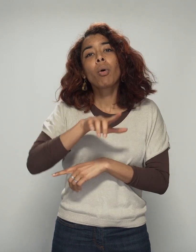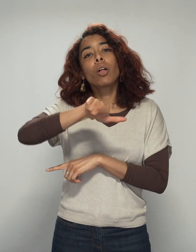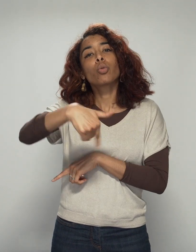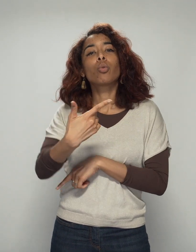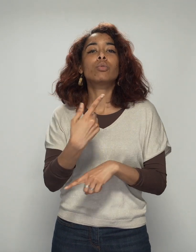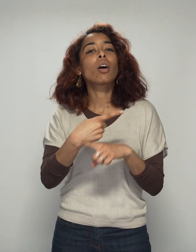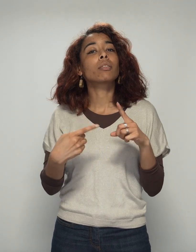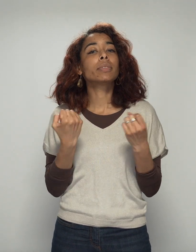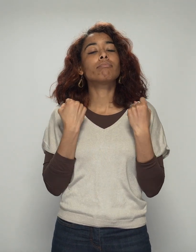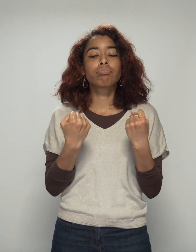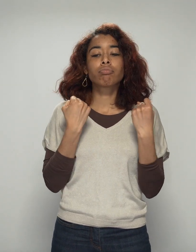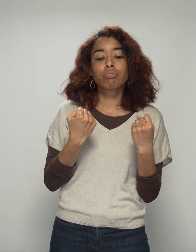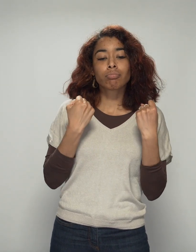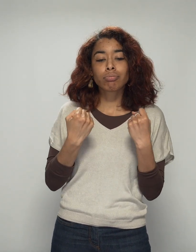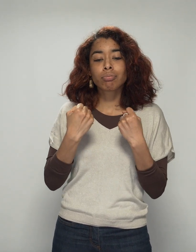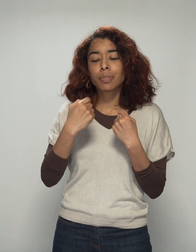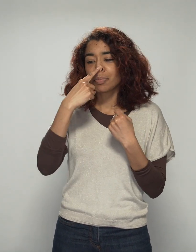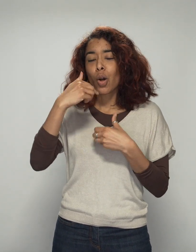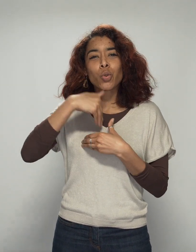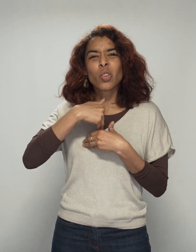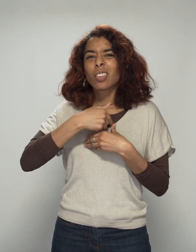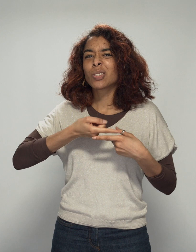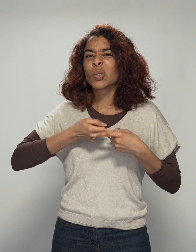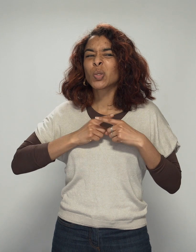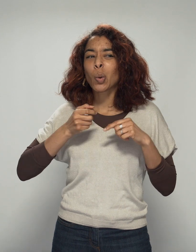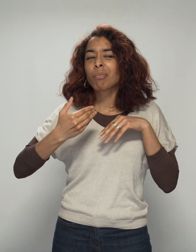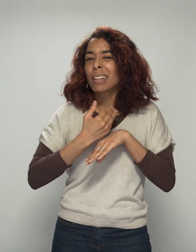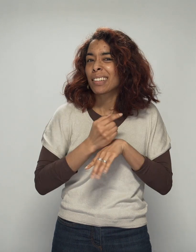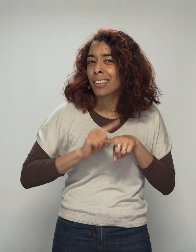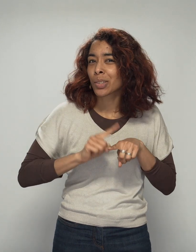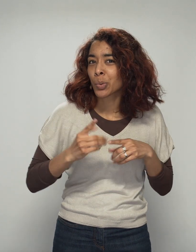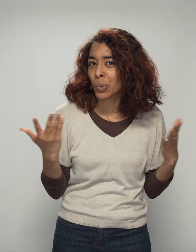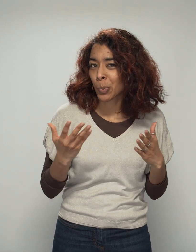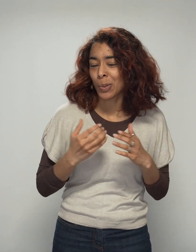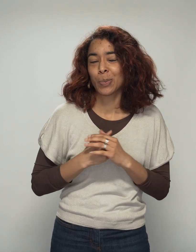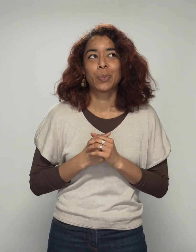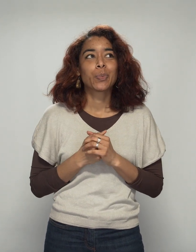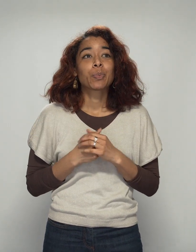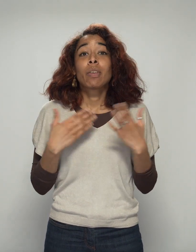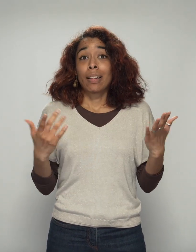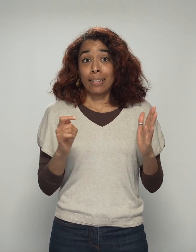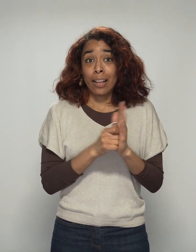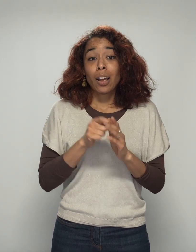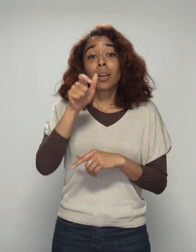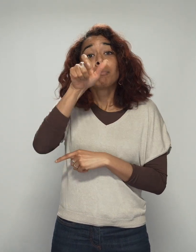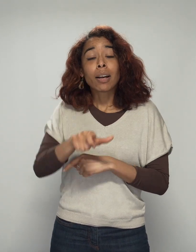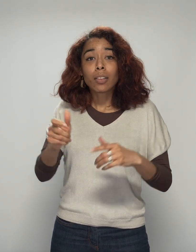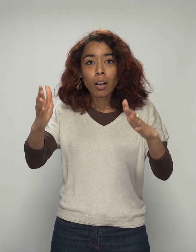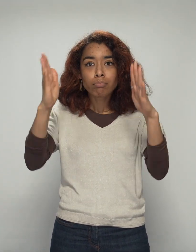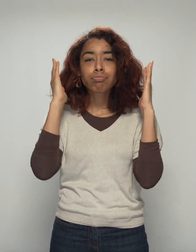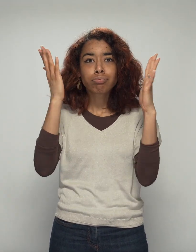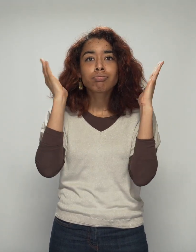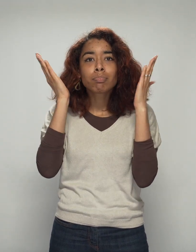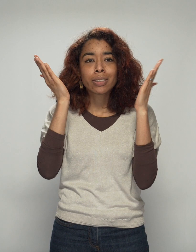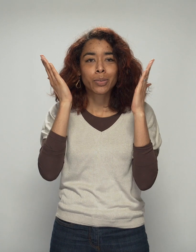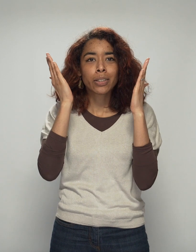de jeunes à 2h30 de chez moi. J'ai fait la route et j'étais convaincue que quelque chose se passerait. Et ce soir-là, le prédicateur a dévoilé